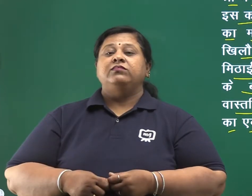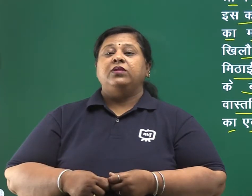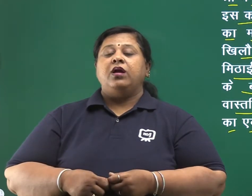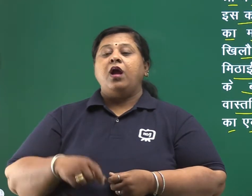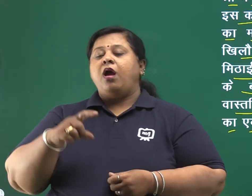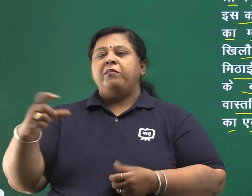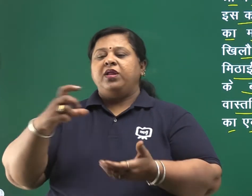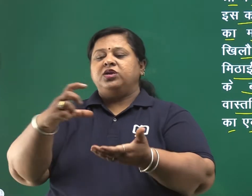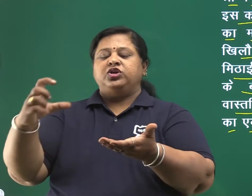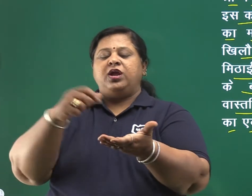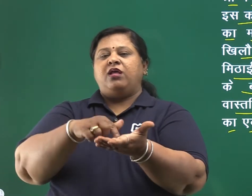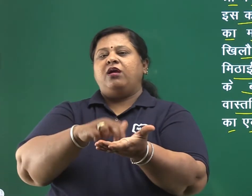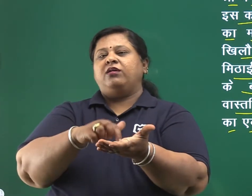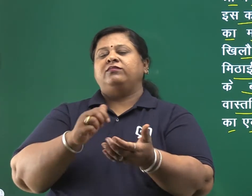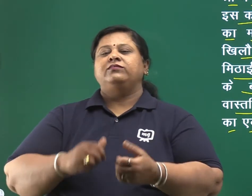अपने नगर का